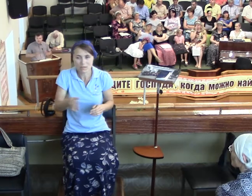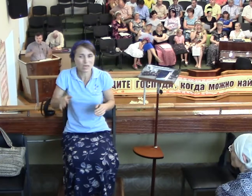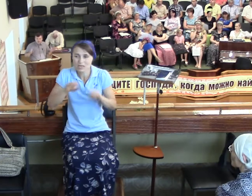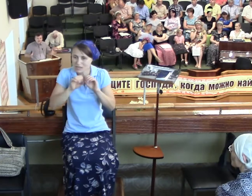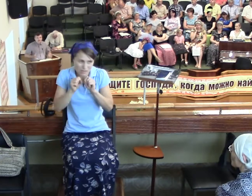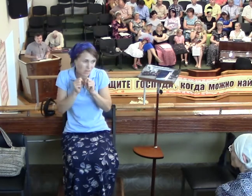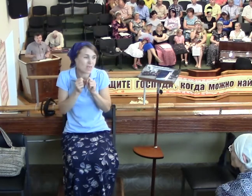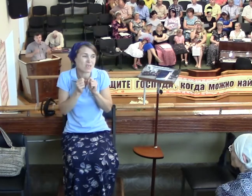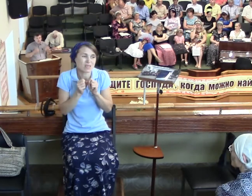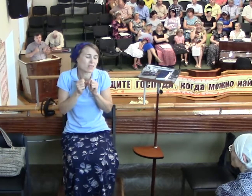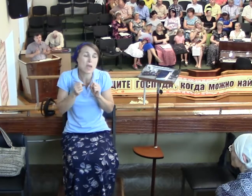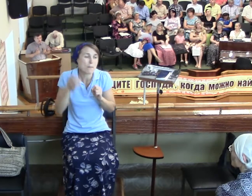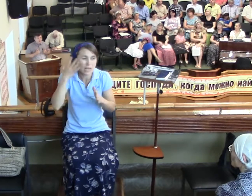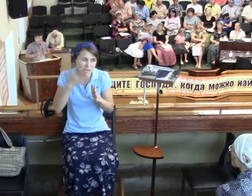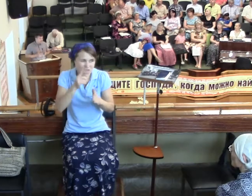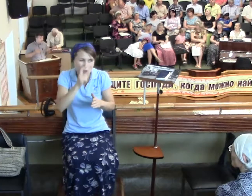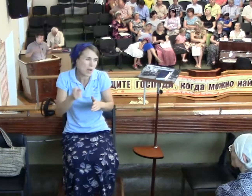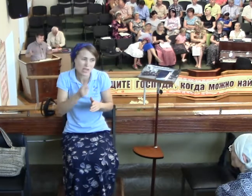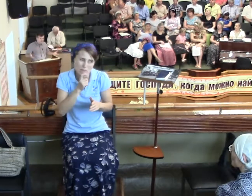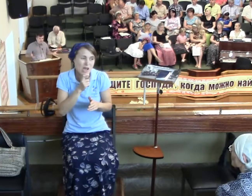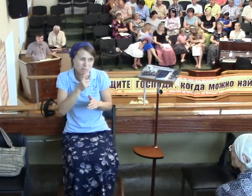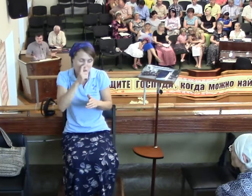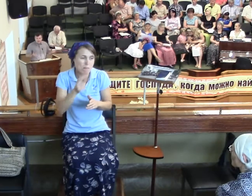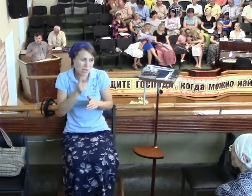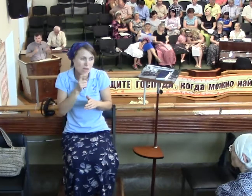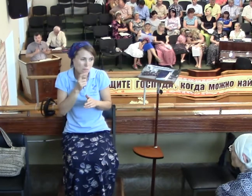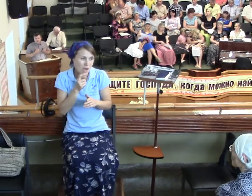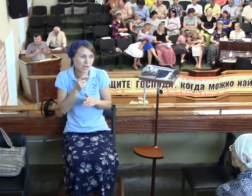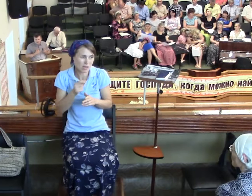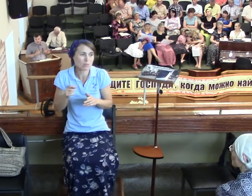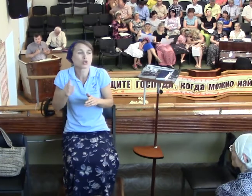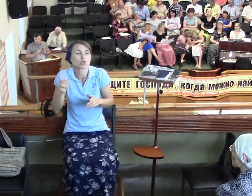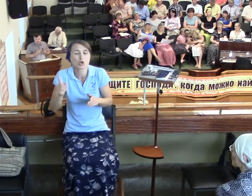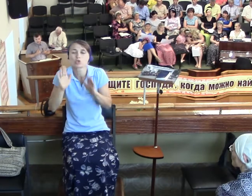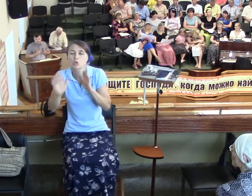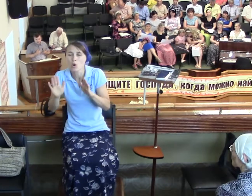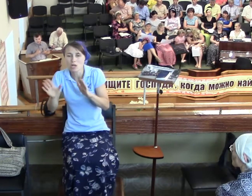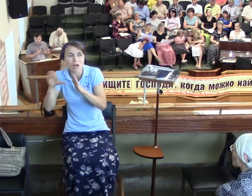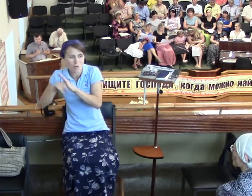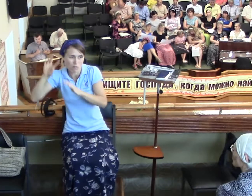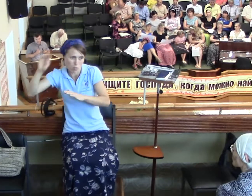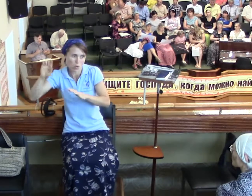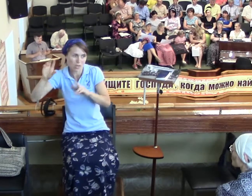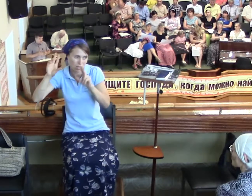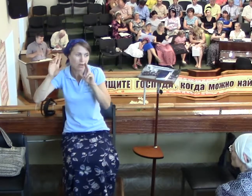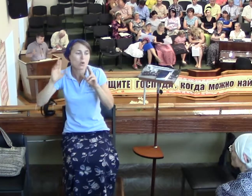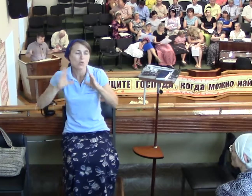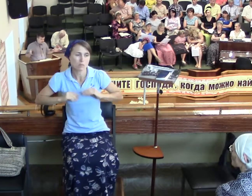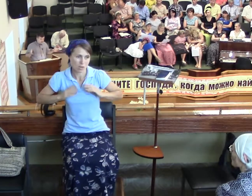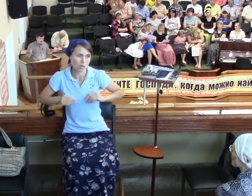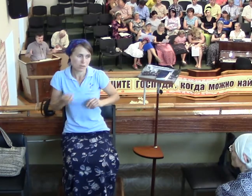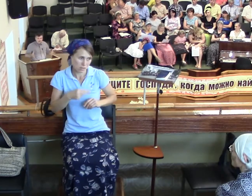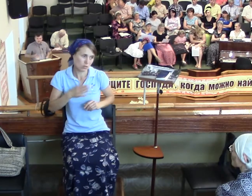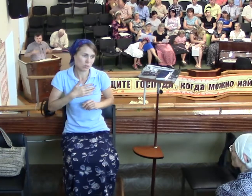разум, он не может хранить все то, что в нем находится, и тогда открывается, а что было счастьем для этого человека в его жизни?